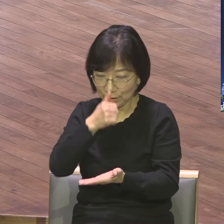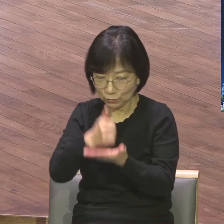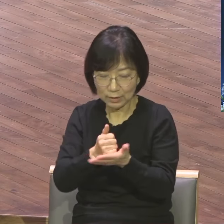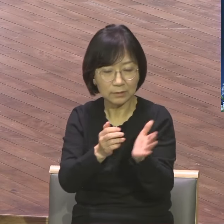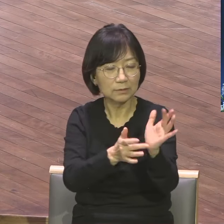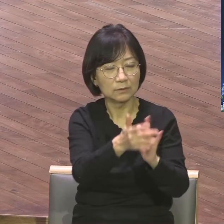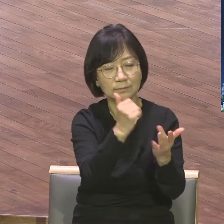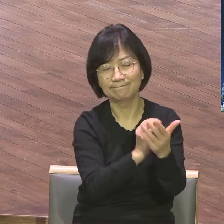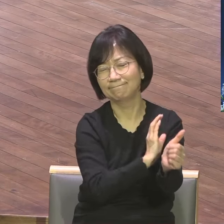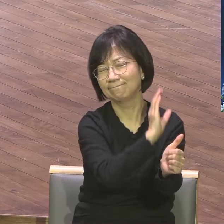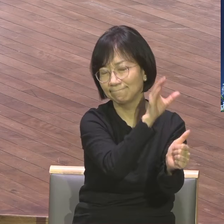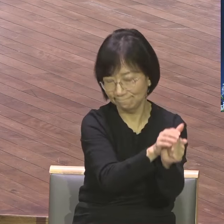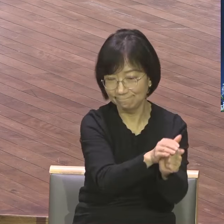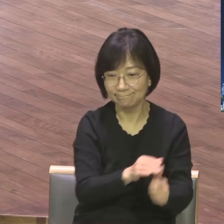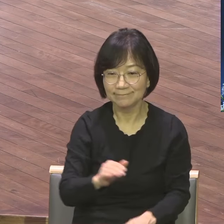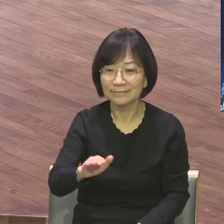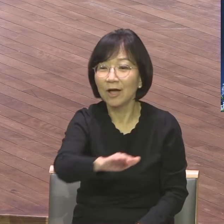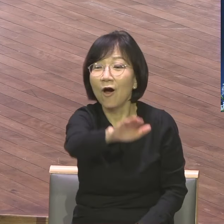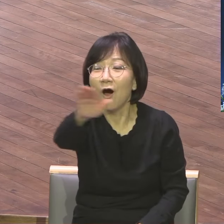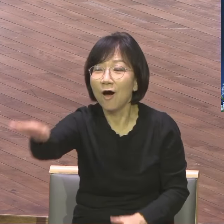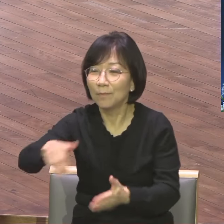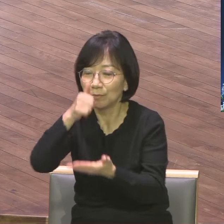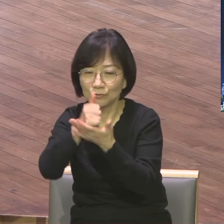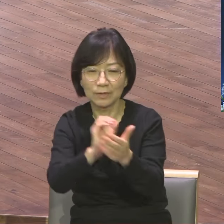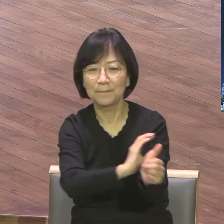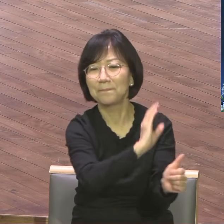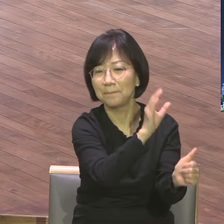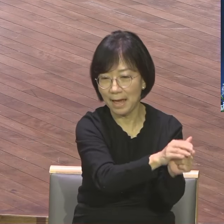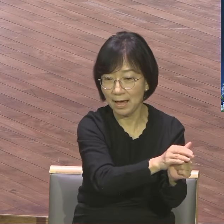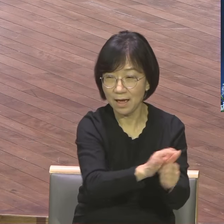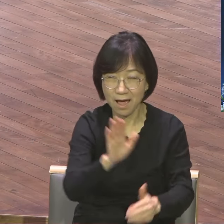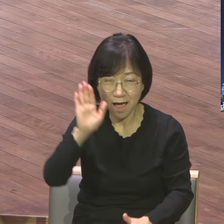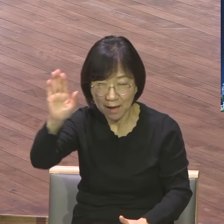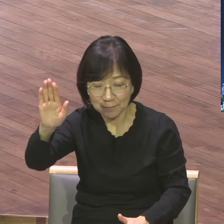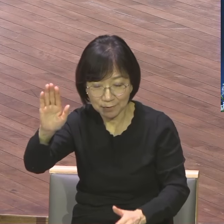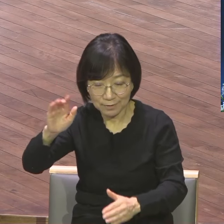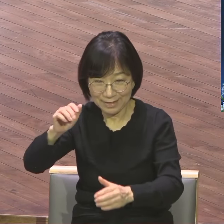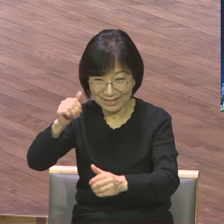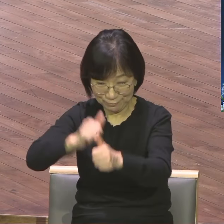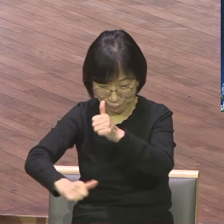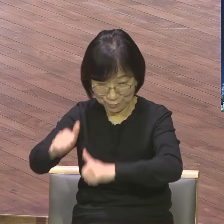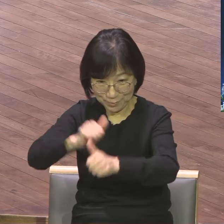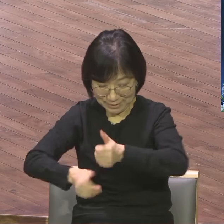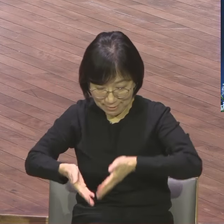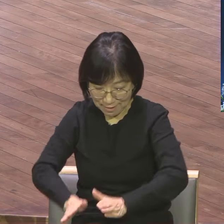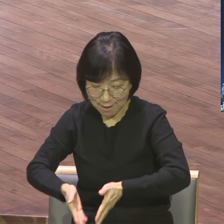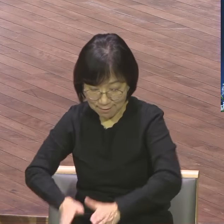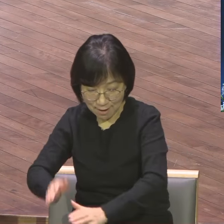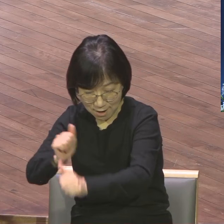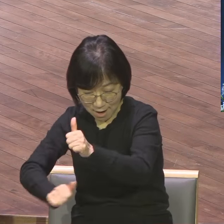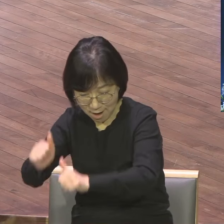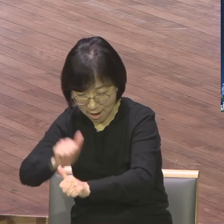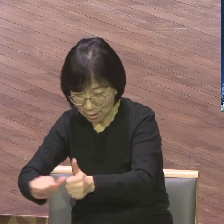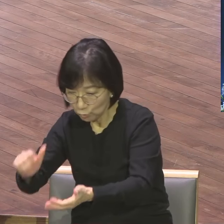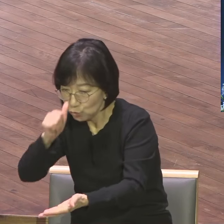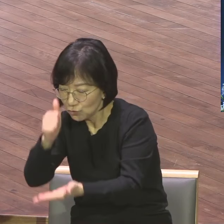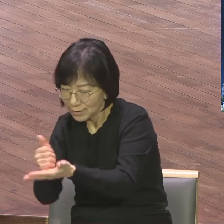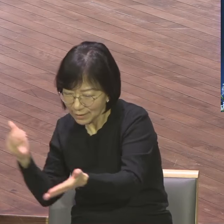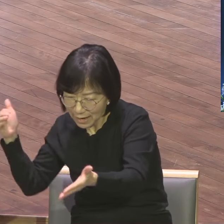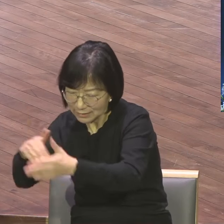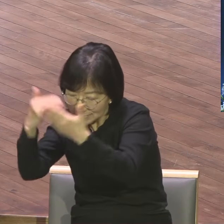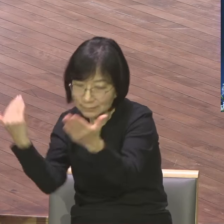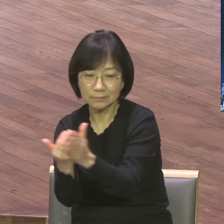여러분의 죄도 전가됐습니다. 장차 태어날 우리의 후손들의 죄도 예수님에게 전가됐어요. 이제